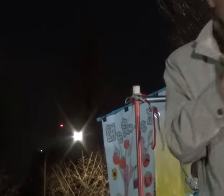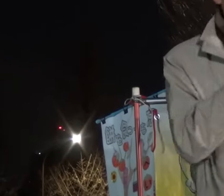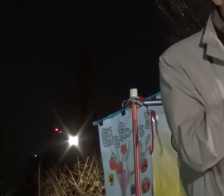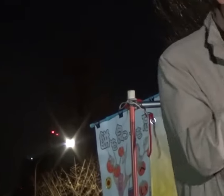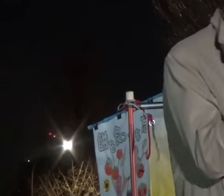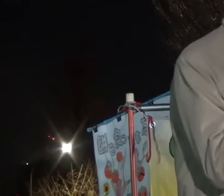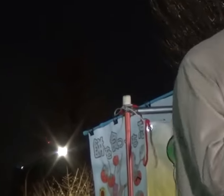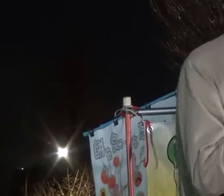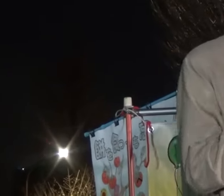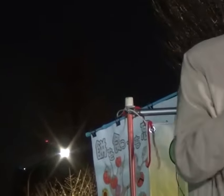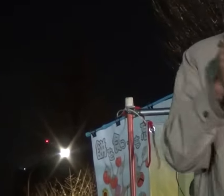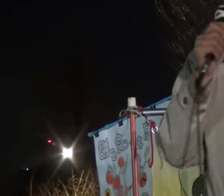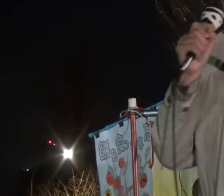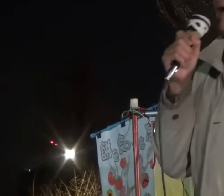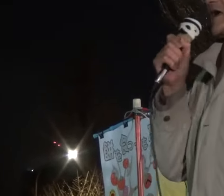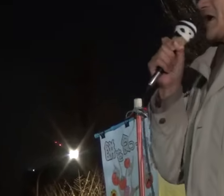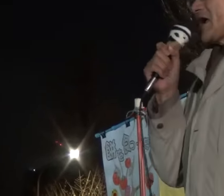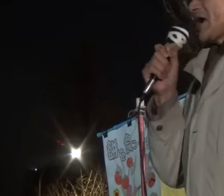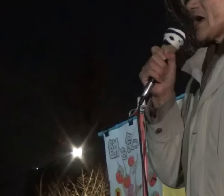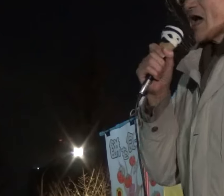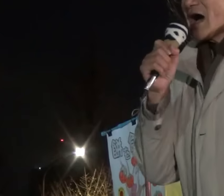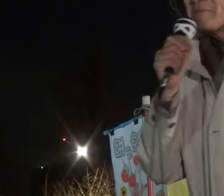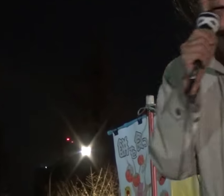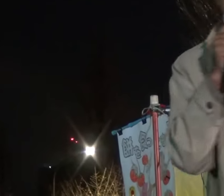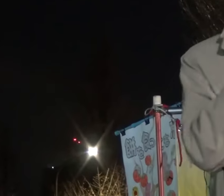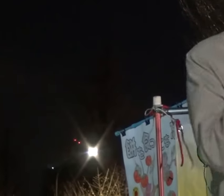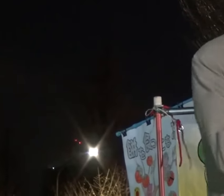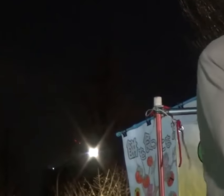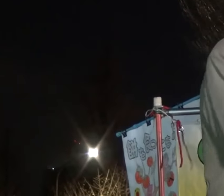気が引けるんですけども、